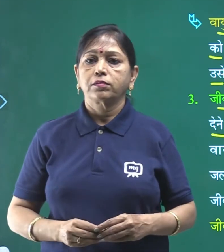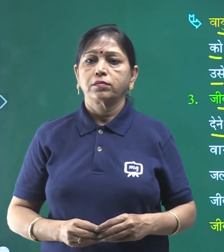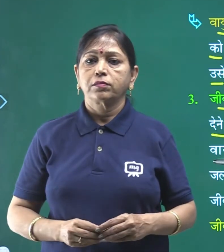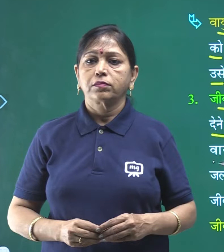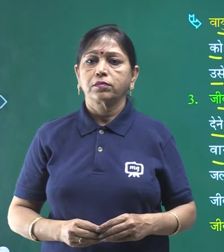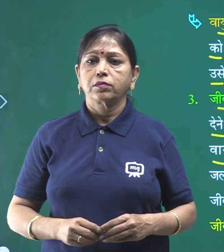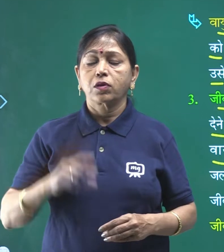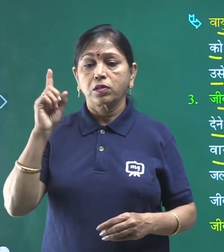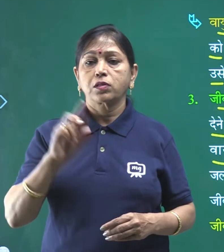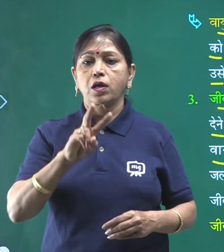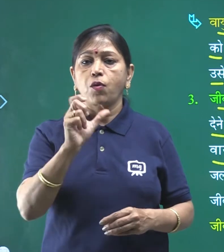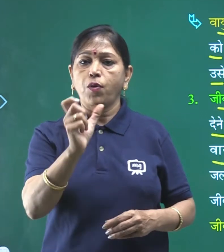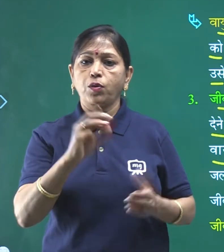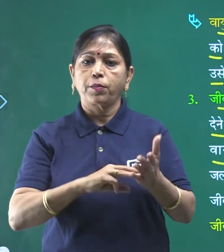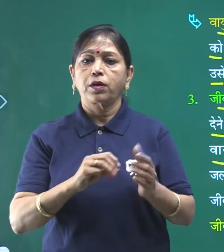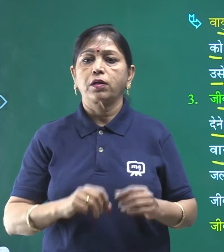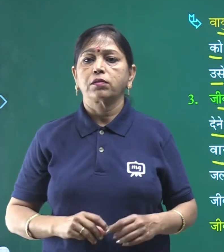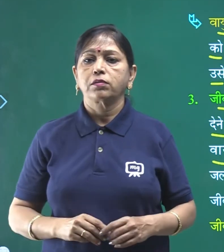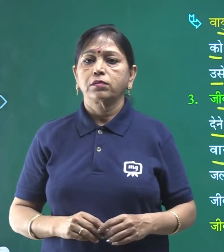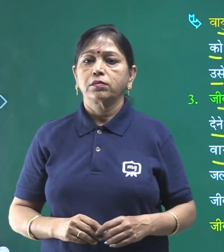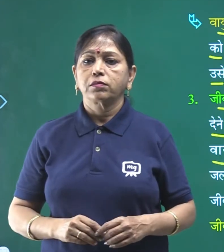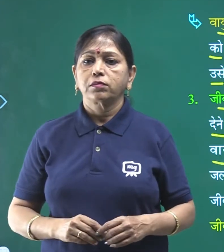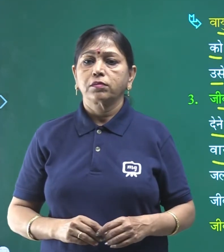है जहां वायुमंडल स्थलमंडल